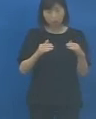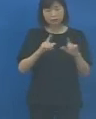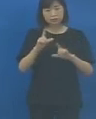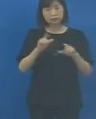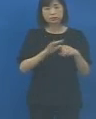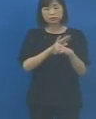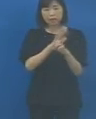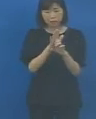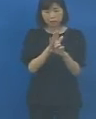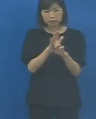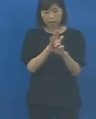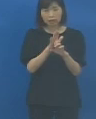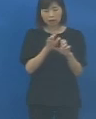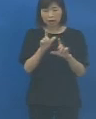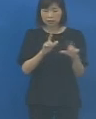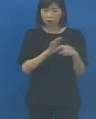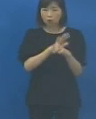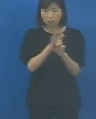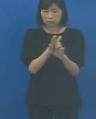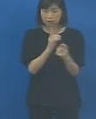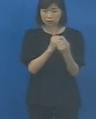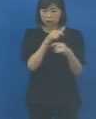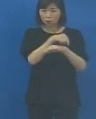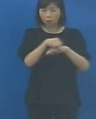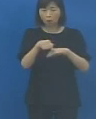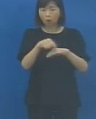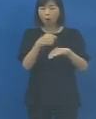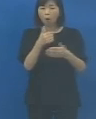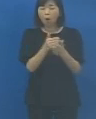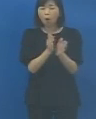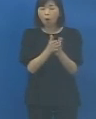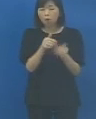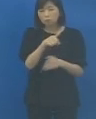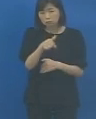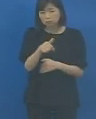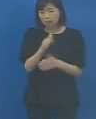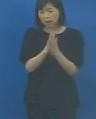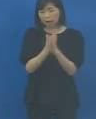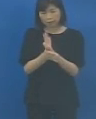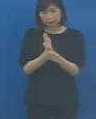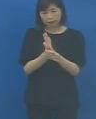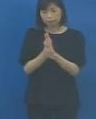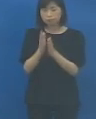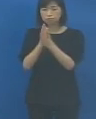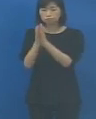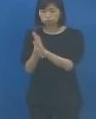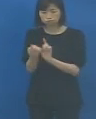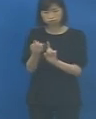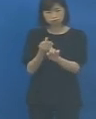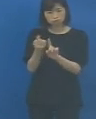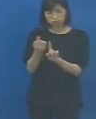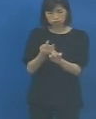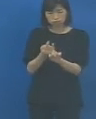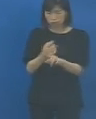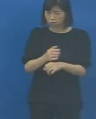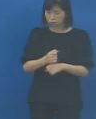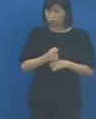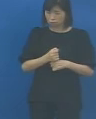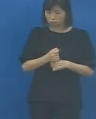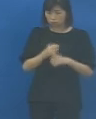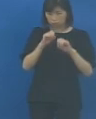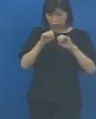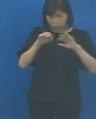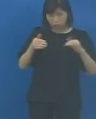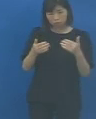部において、こういう県境をまたいだ移動についての警鐘を鳴らすことはしっかりやらなければならないというふうに思